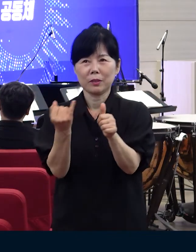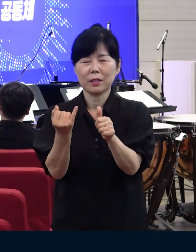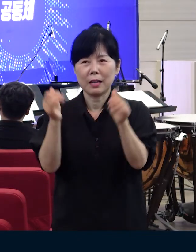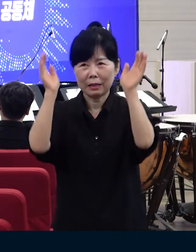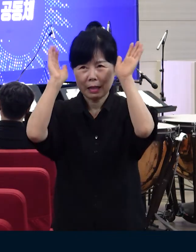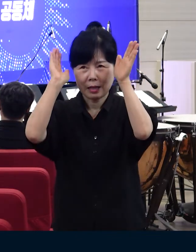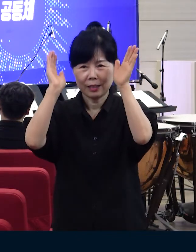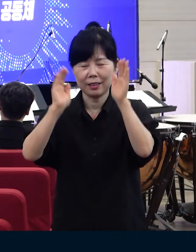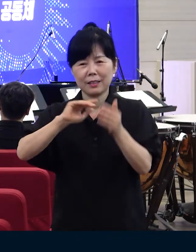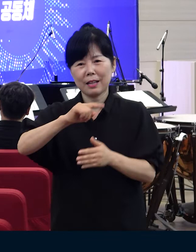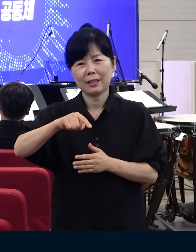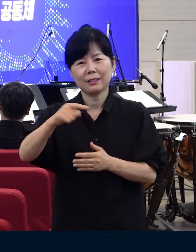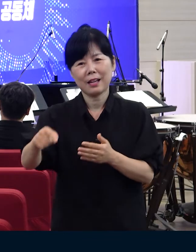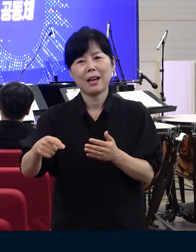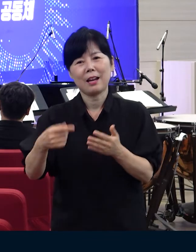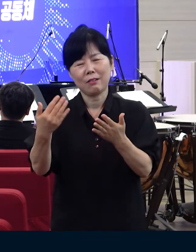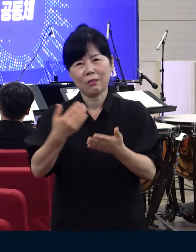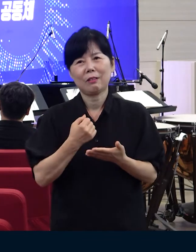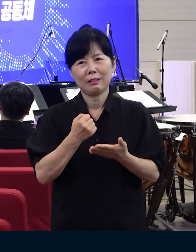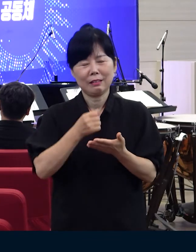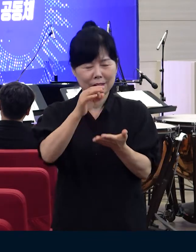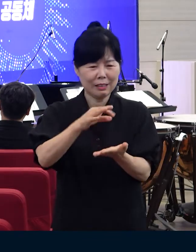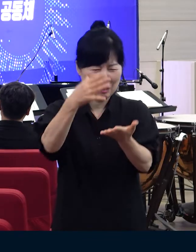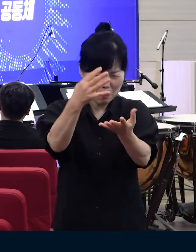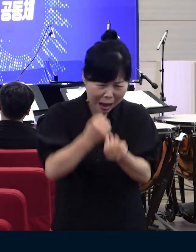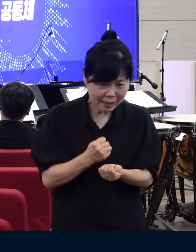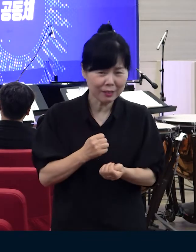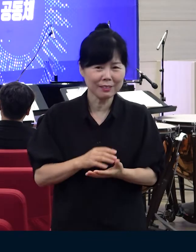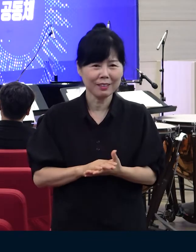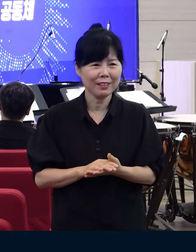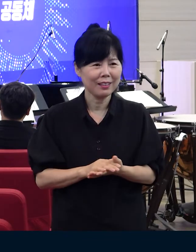낙타를 얻었더라. 많이도 얻었어요.